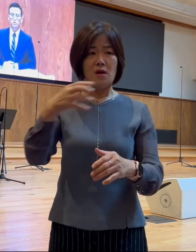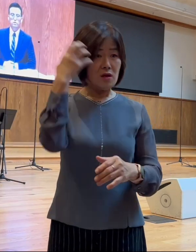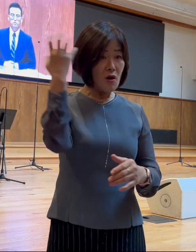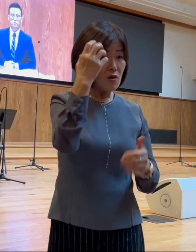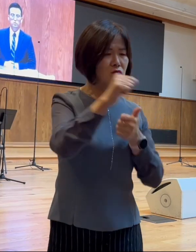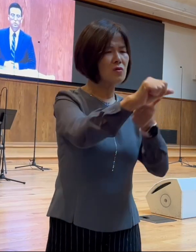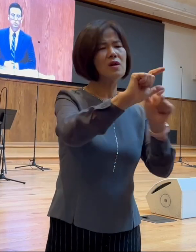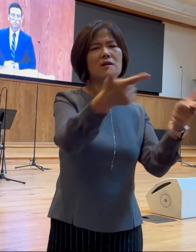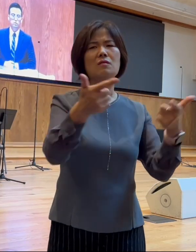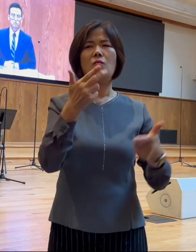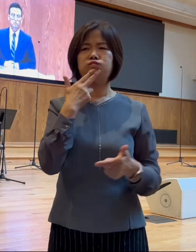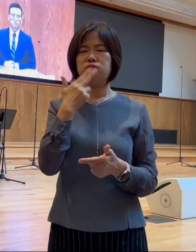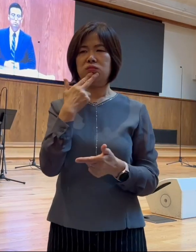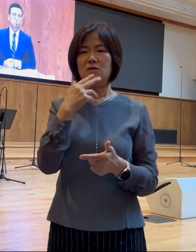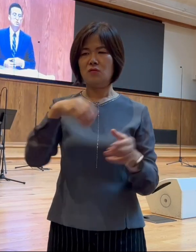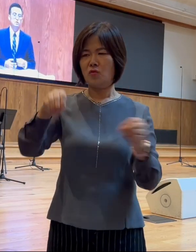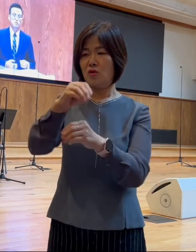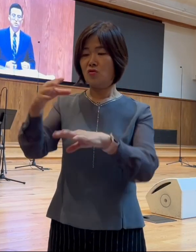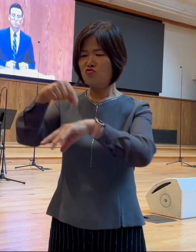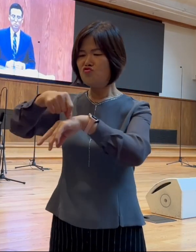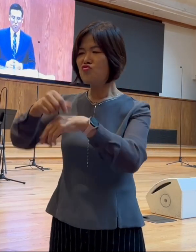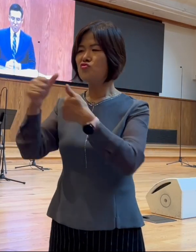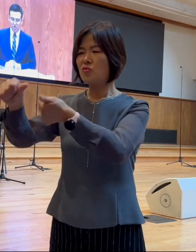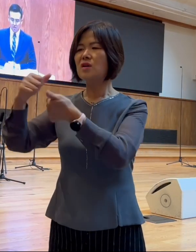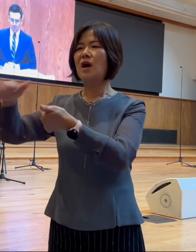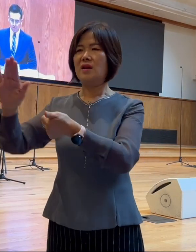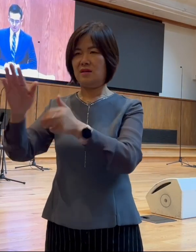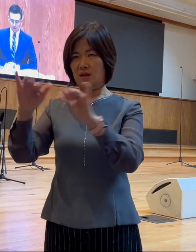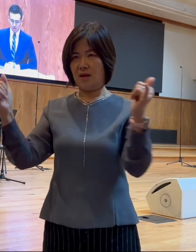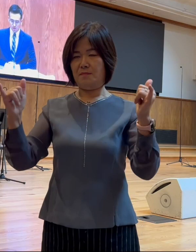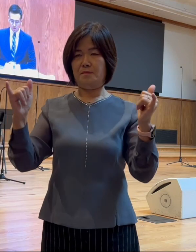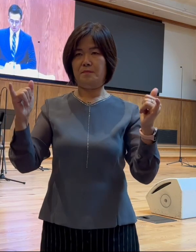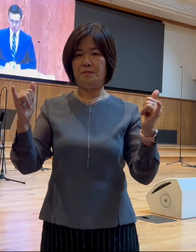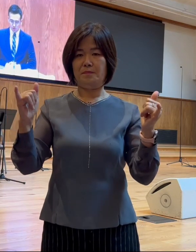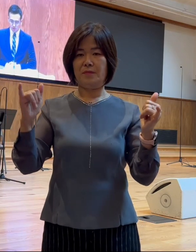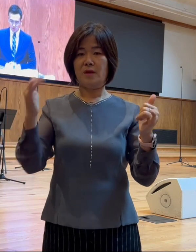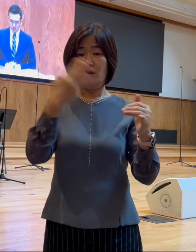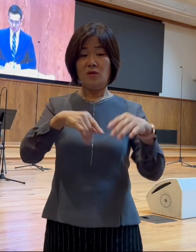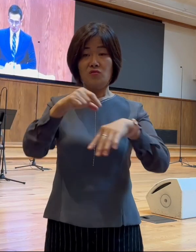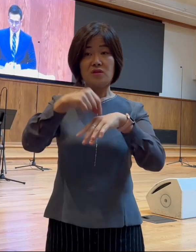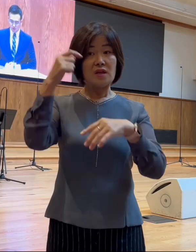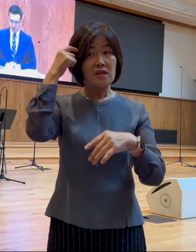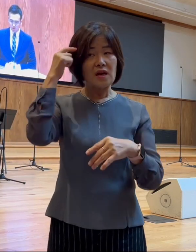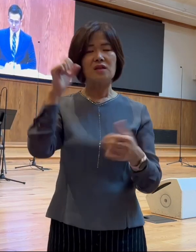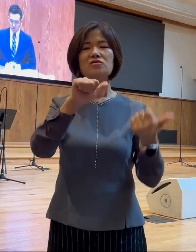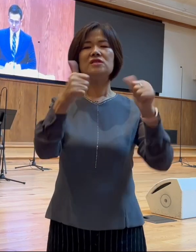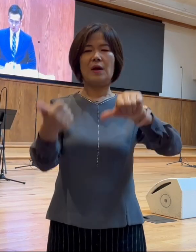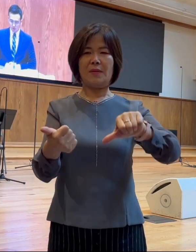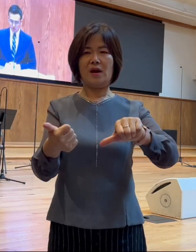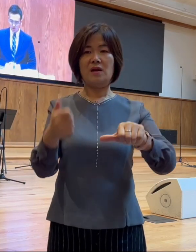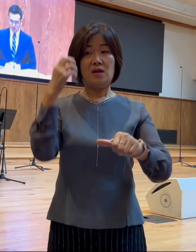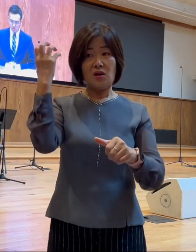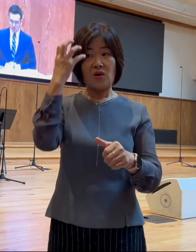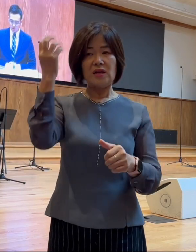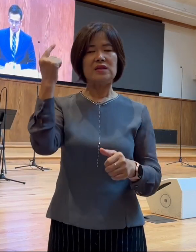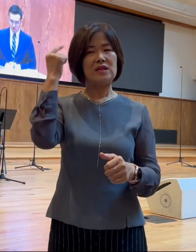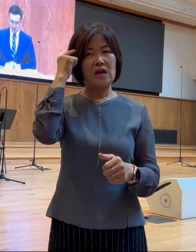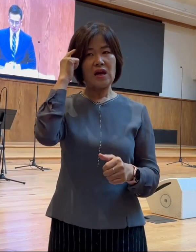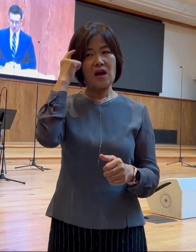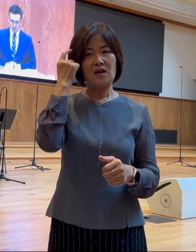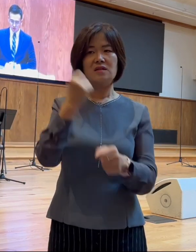거예요. 도리어 육을 쫓는 겁니다. 육신의 생각은 사망이요 영의 생각은